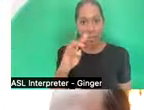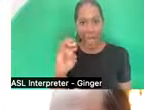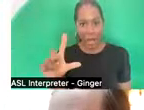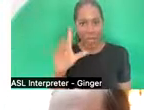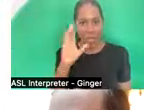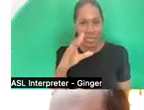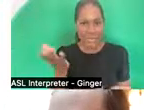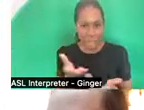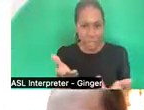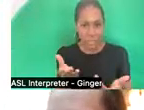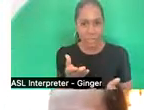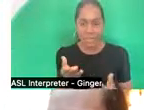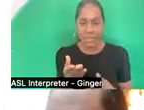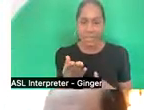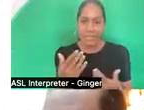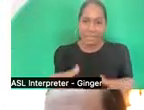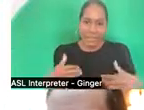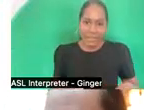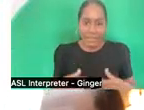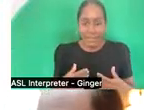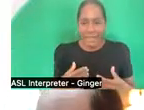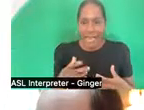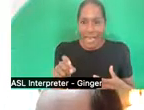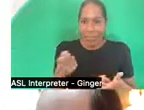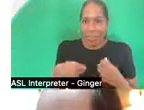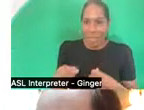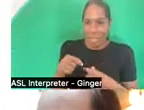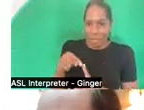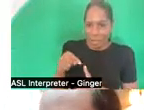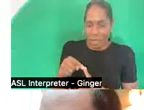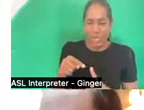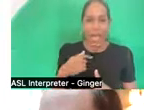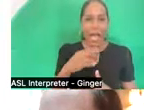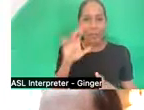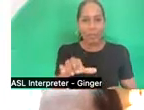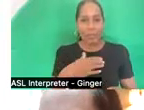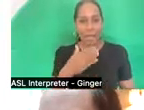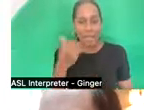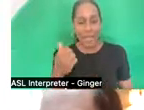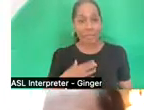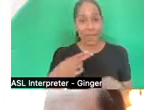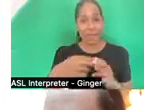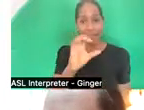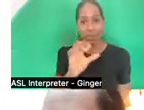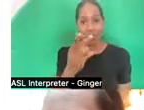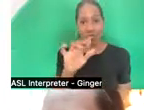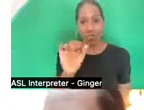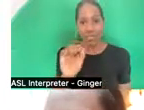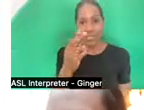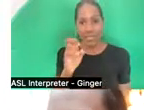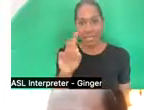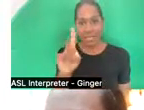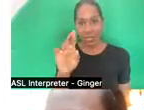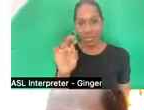estaría con nosotros y son un rol muy grande para mí para cumplir Pero voy a hacerlo mejor posible Mi nombre es